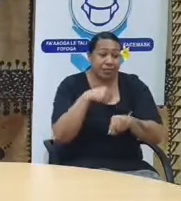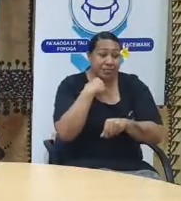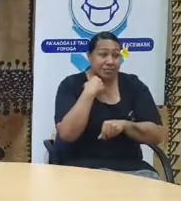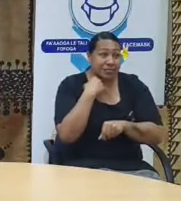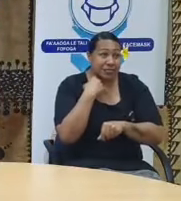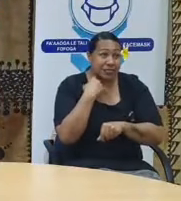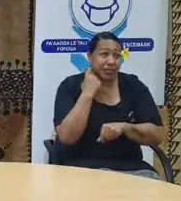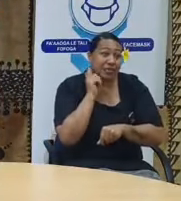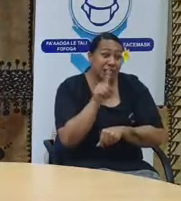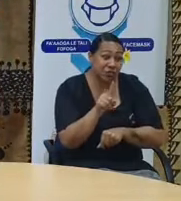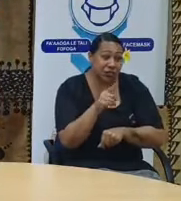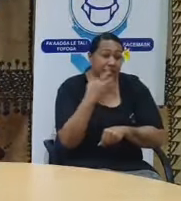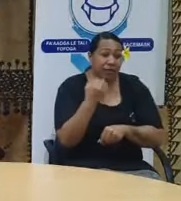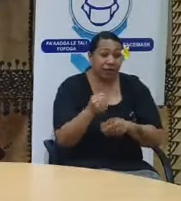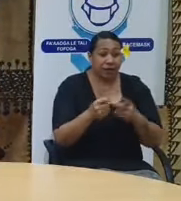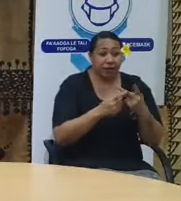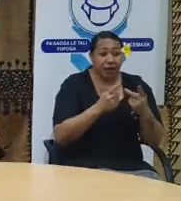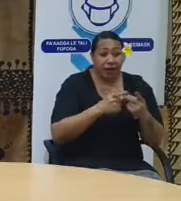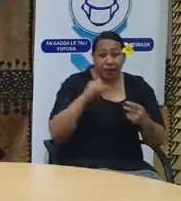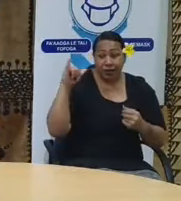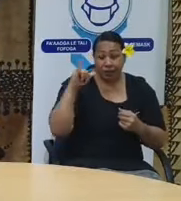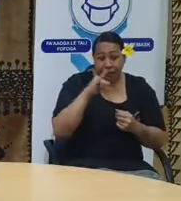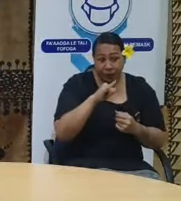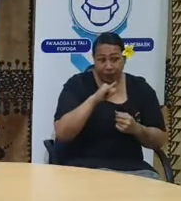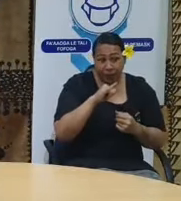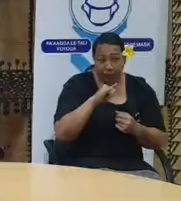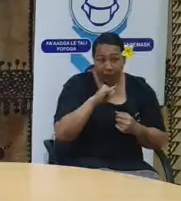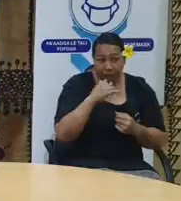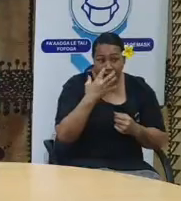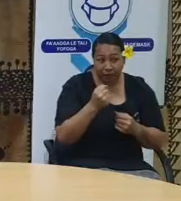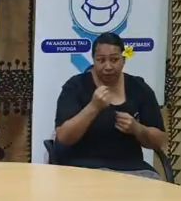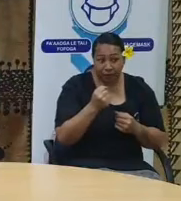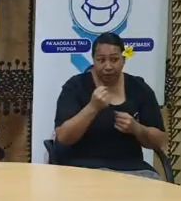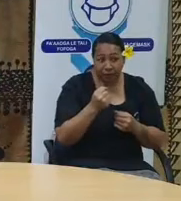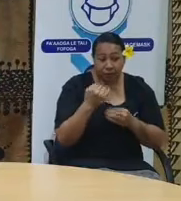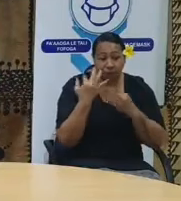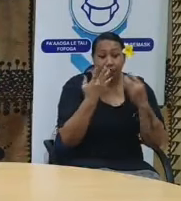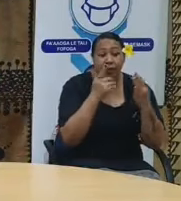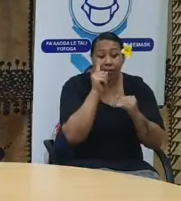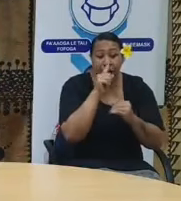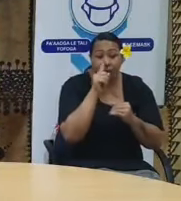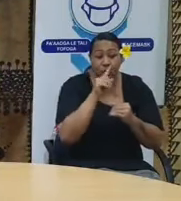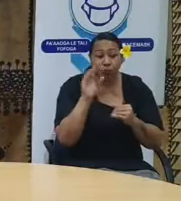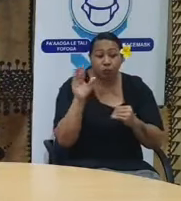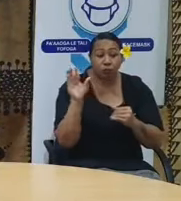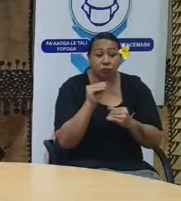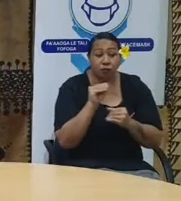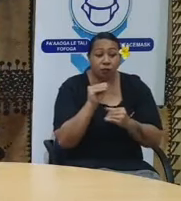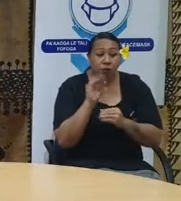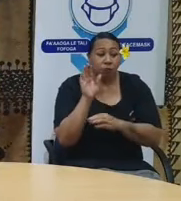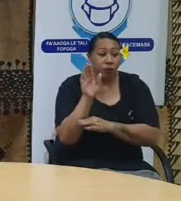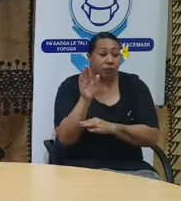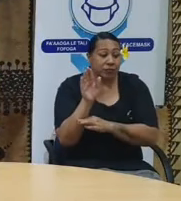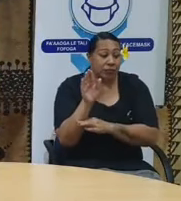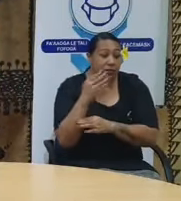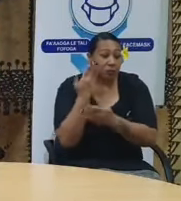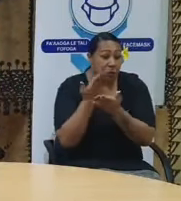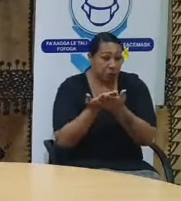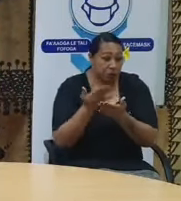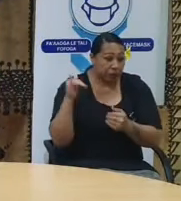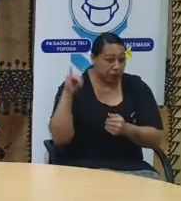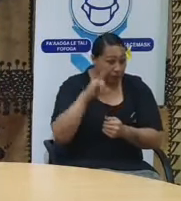tu valele ia au ina mai fo ia a to tele ole tu no ia sa ma fai ona malanga mai ai ia